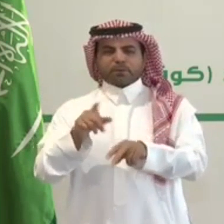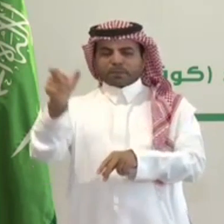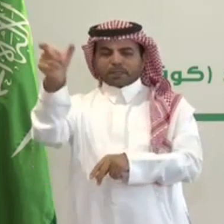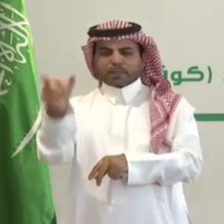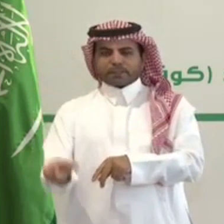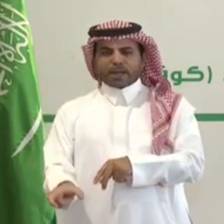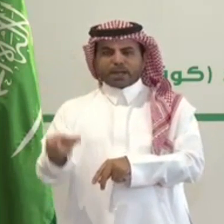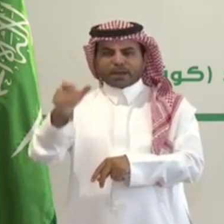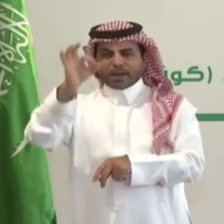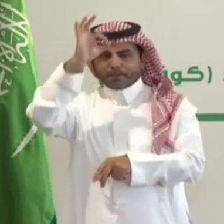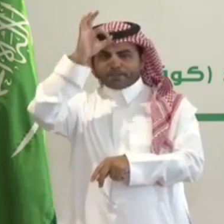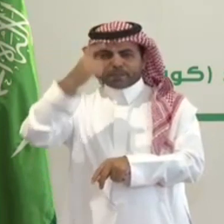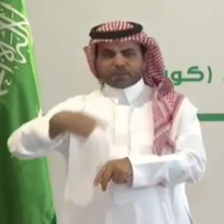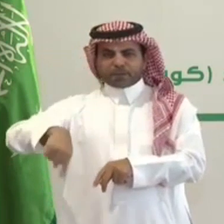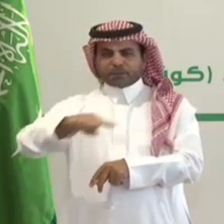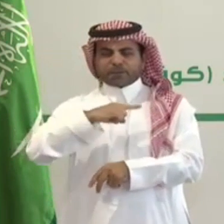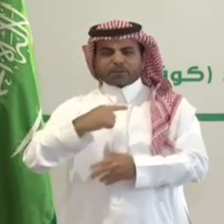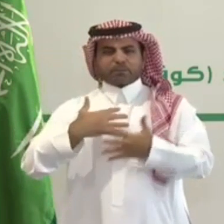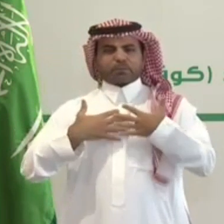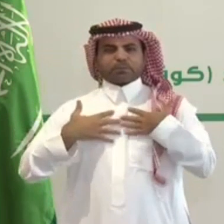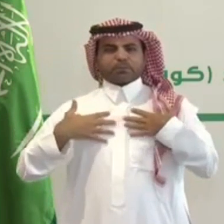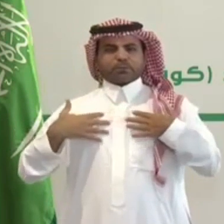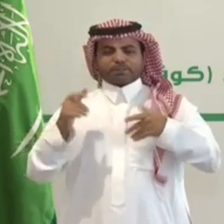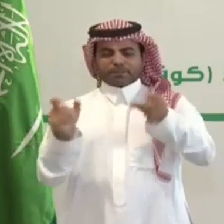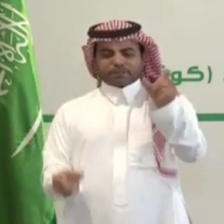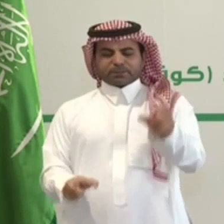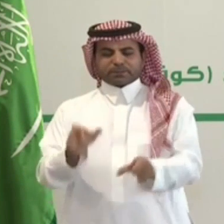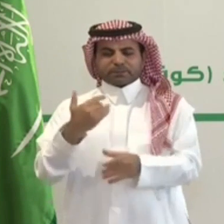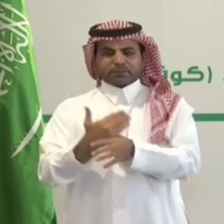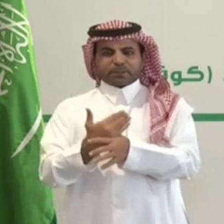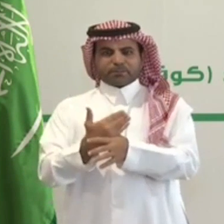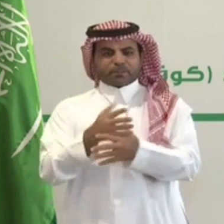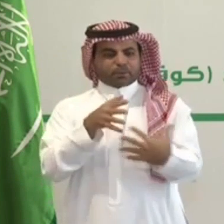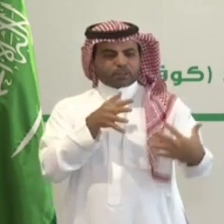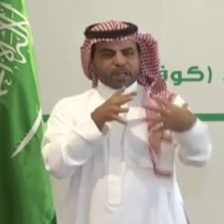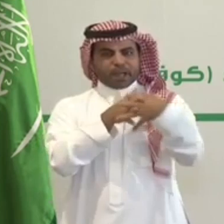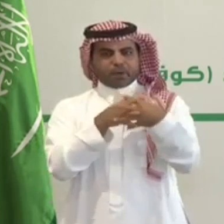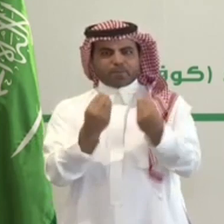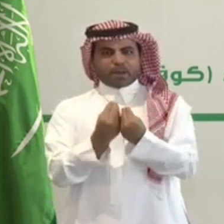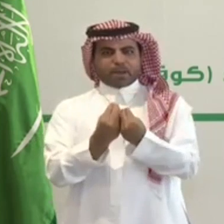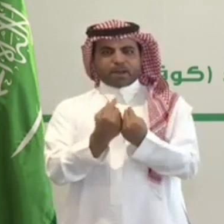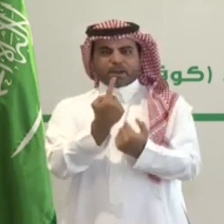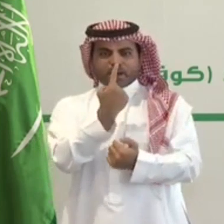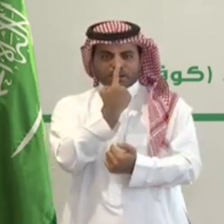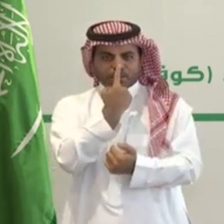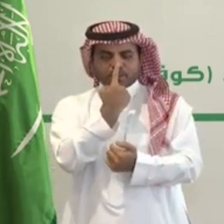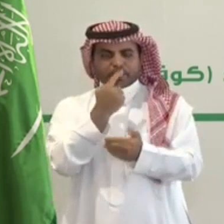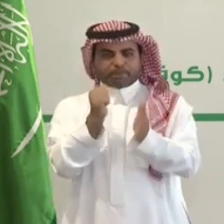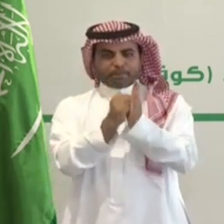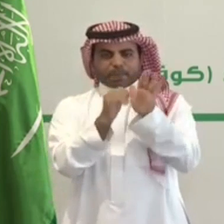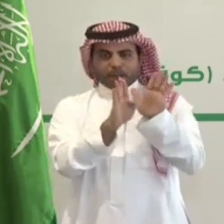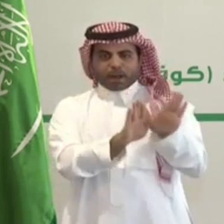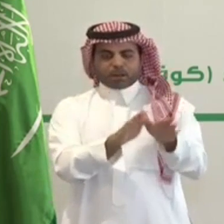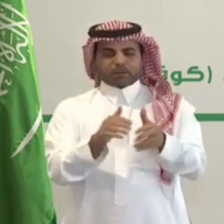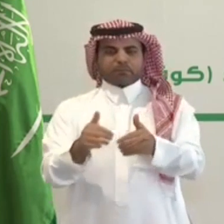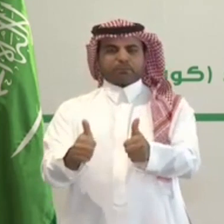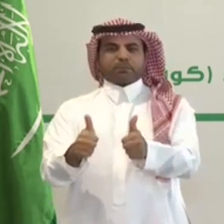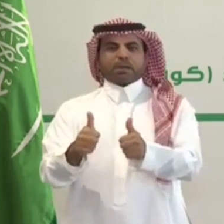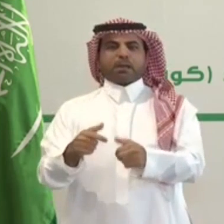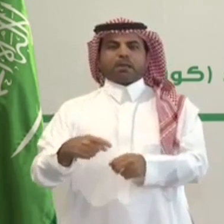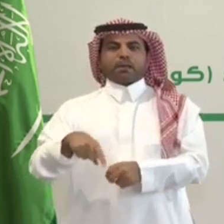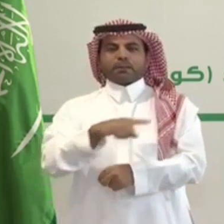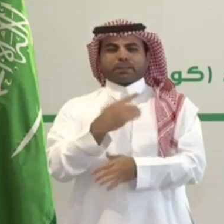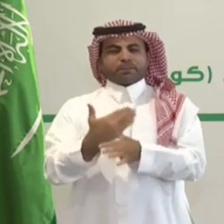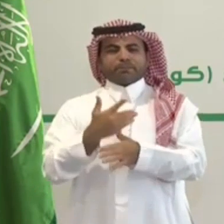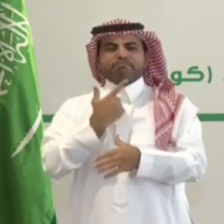أمن دافع أكثر لذلك، ونأمل منهم المحافظة على هذا المستوى الالتزام